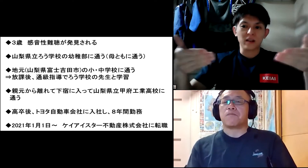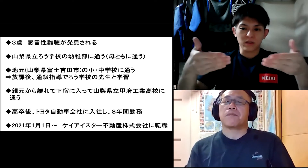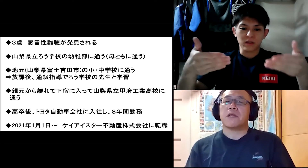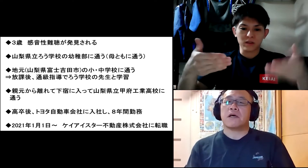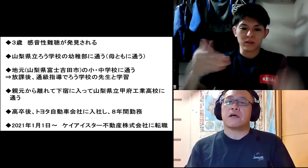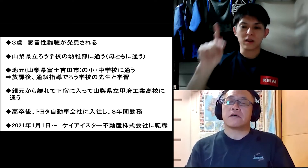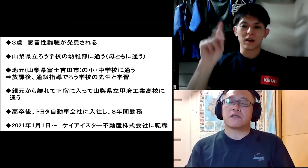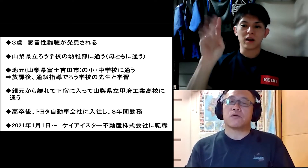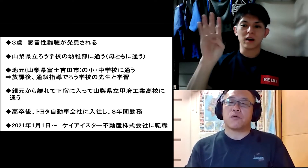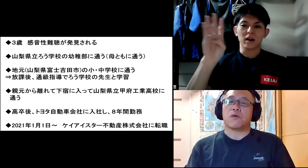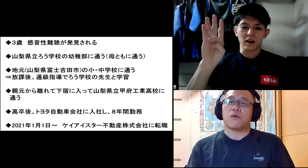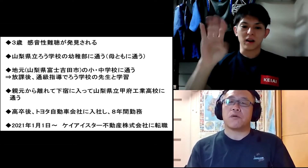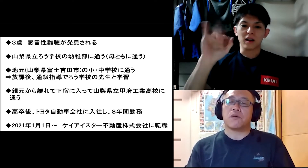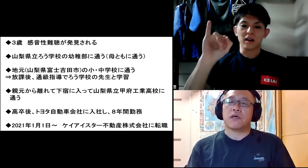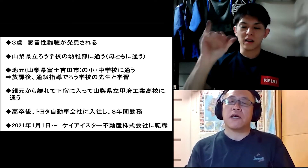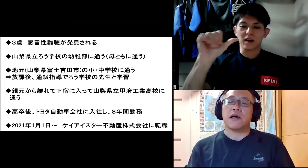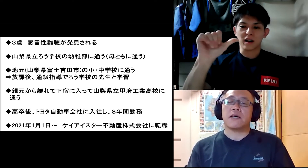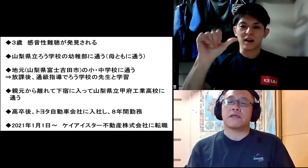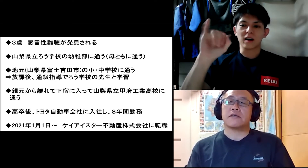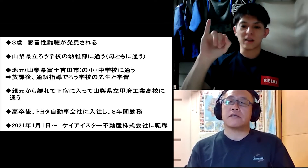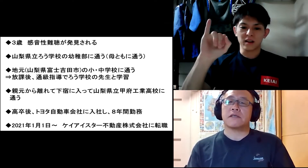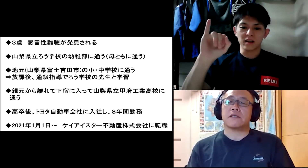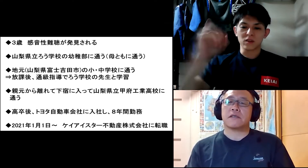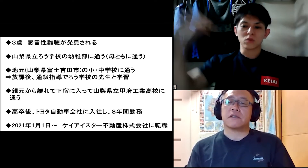今の仕事を、